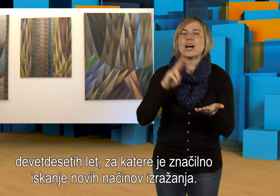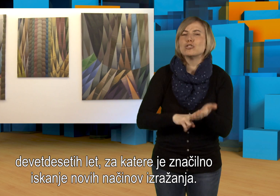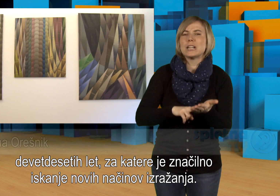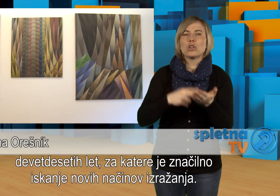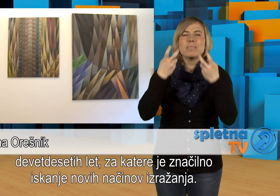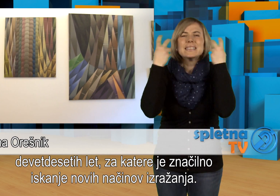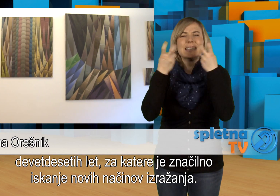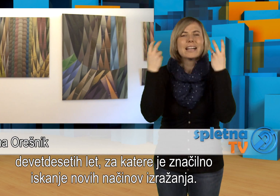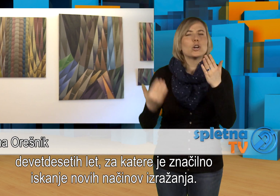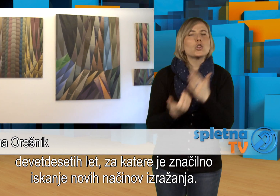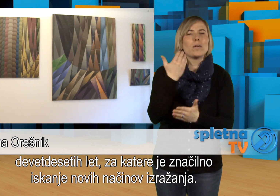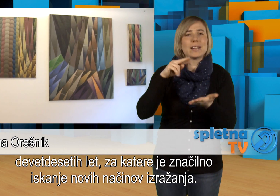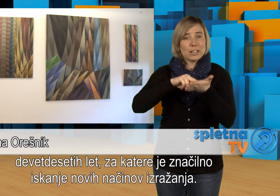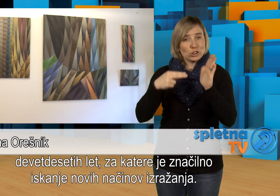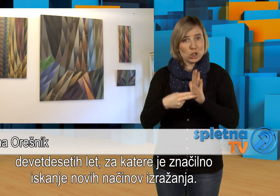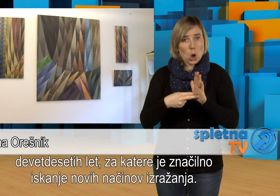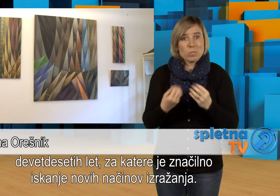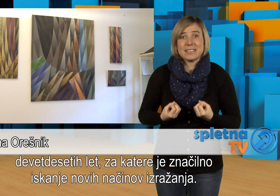novih načinov izražanja.